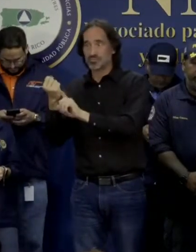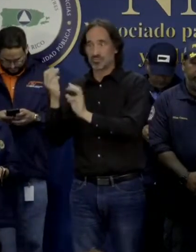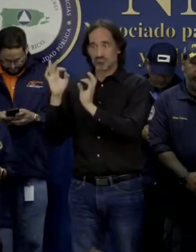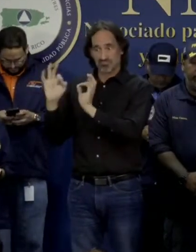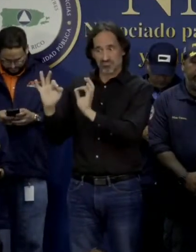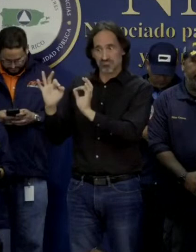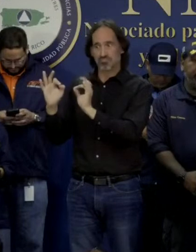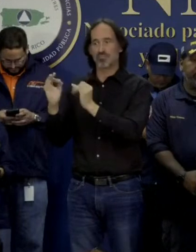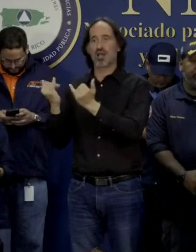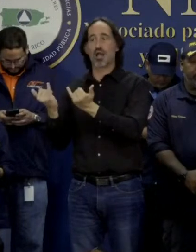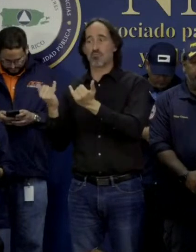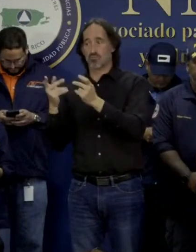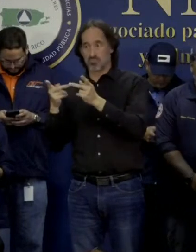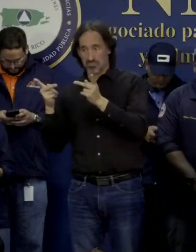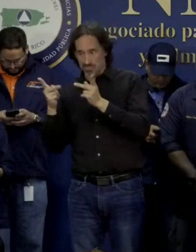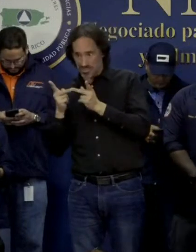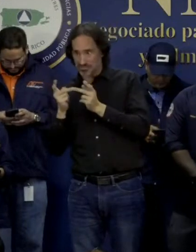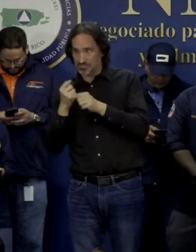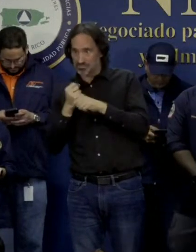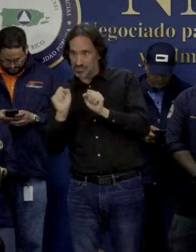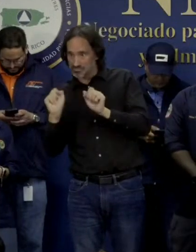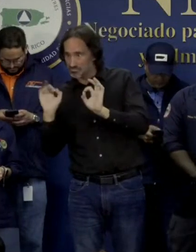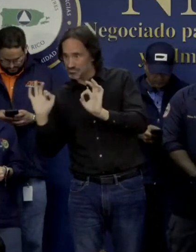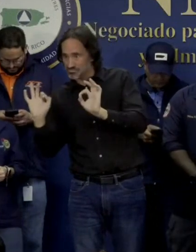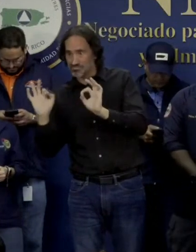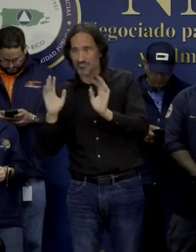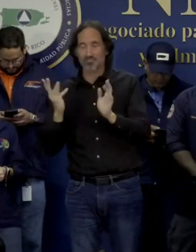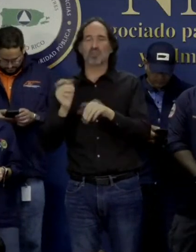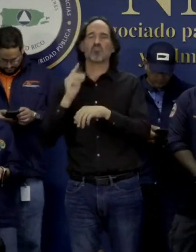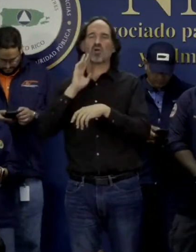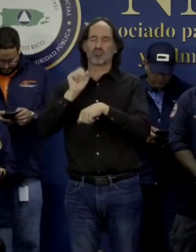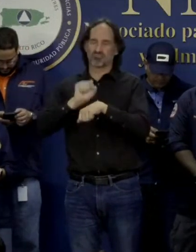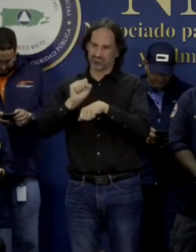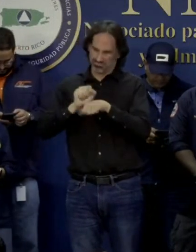estaciones de generación 24/7 para